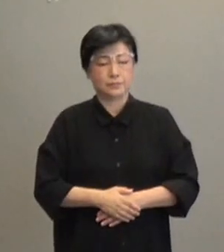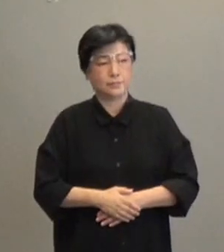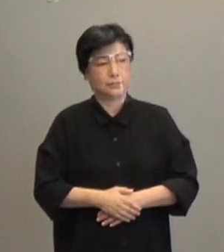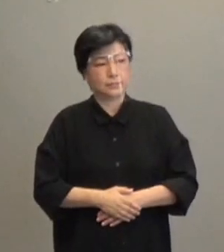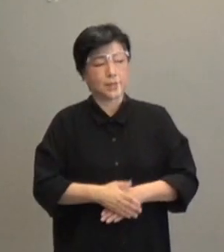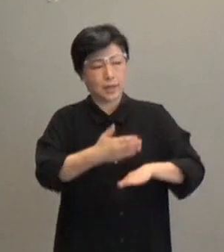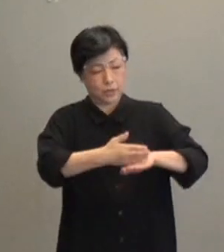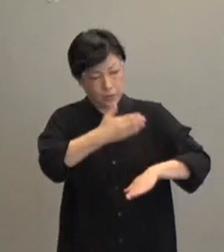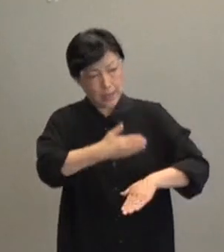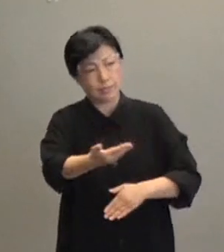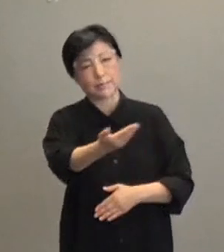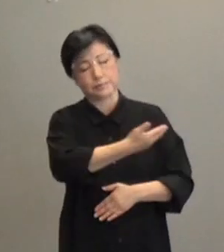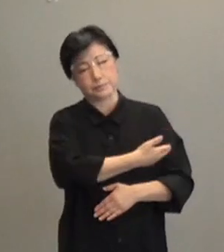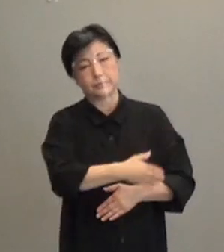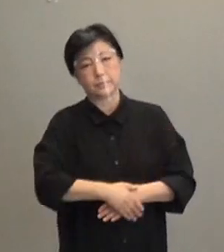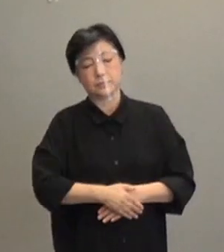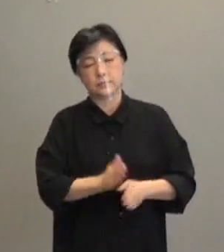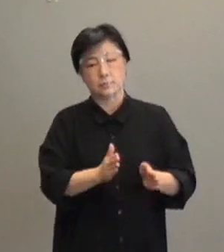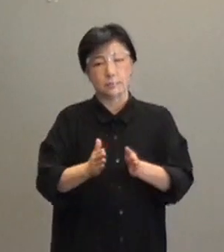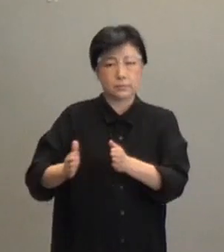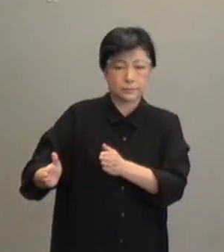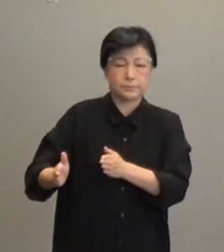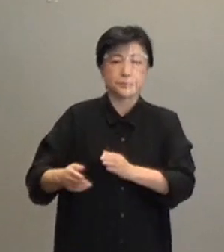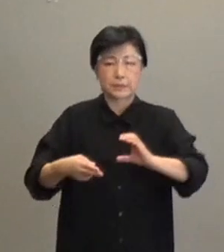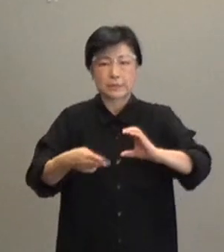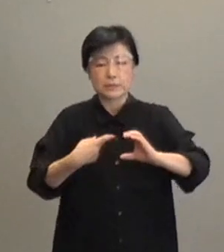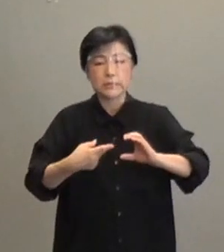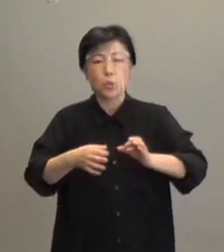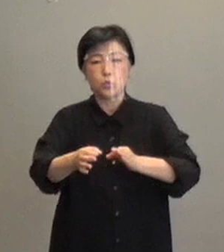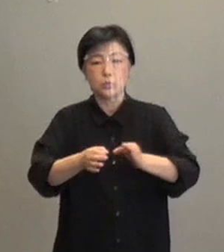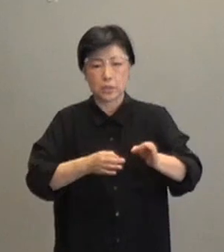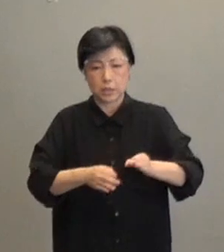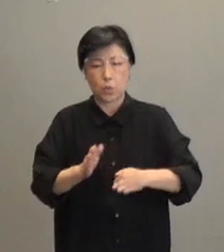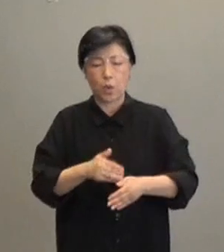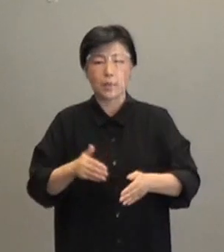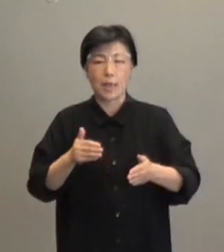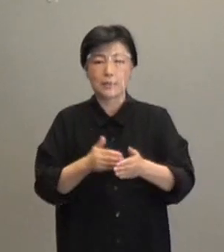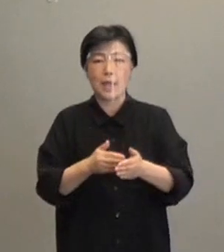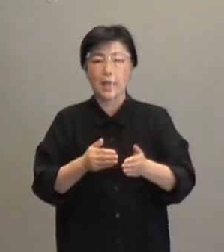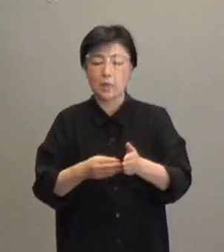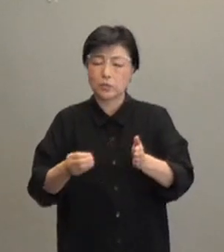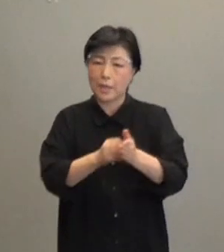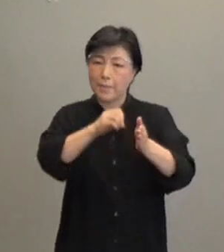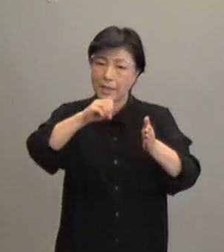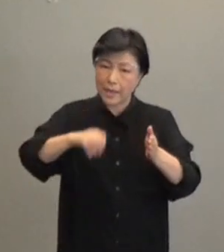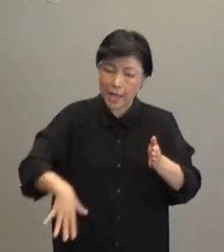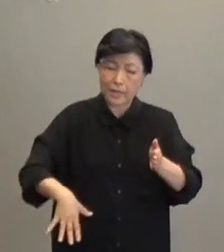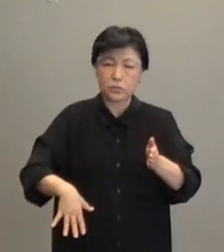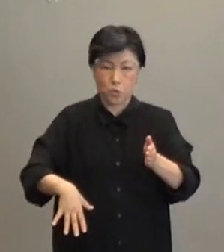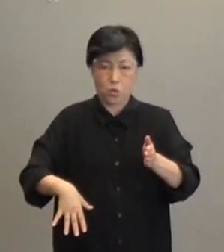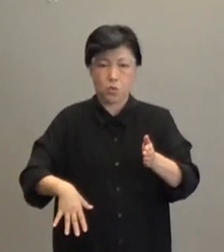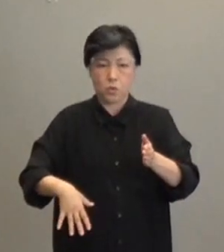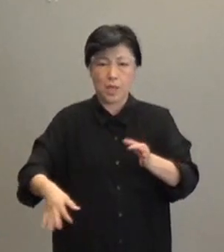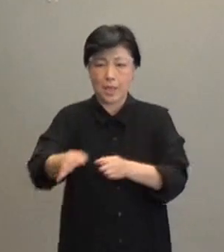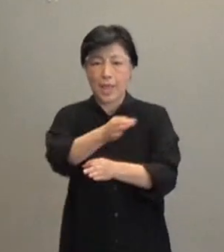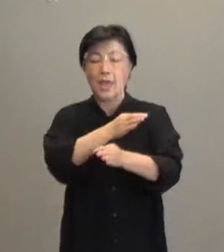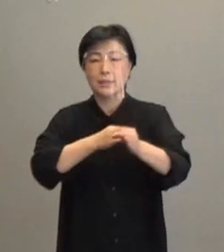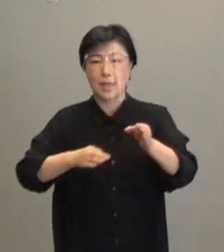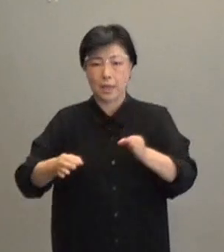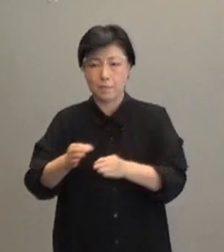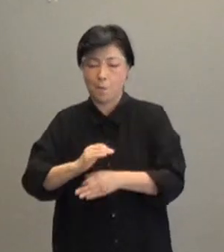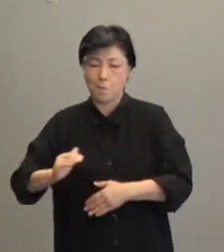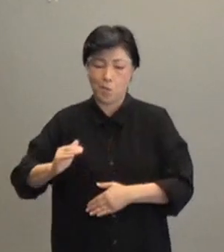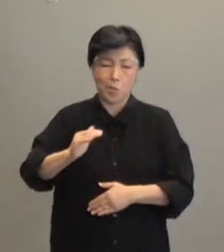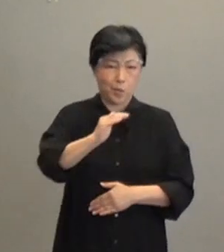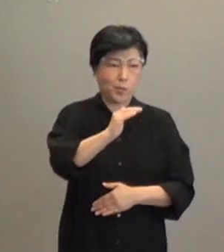分かりました。一方で飲食店の今回の制限の全面解除を受けて、経済もだいぶ活性化してく